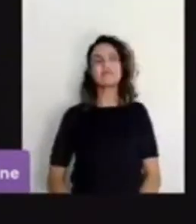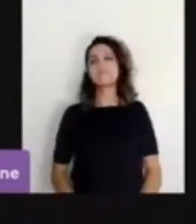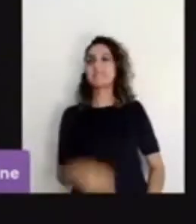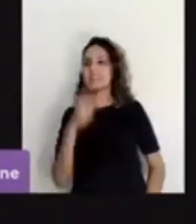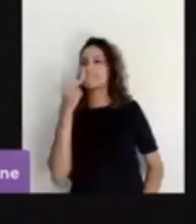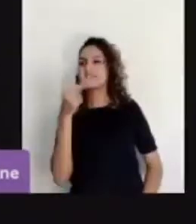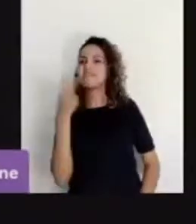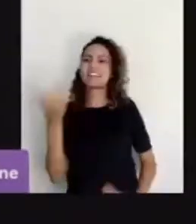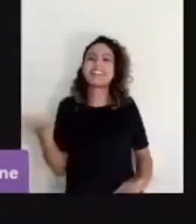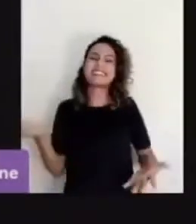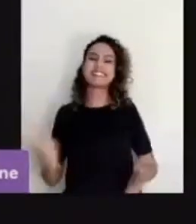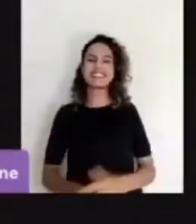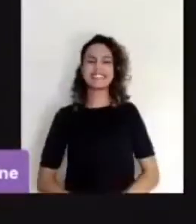Val.